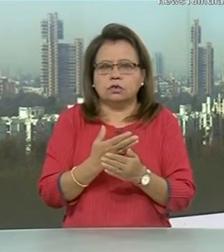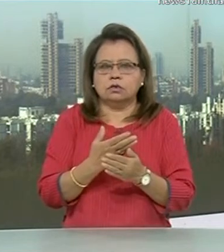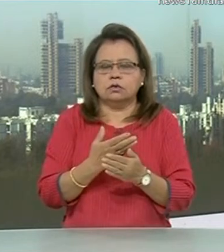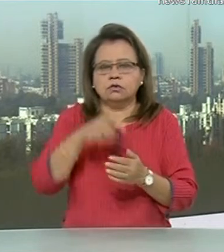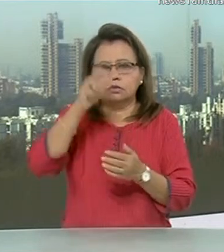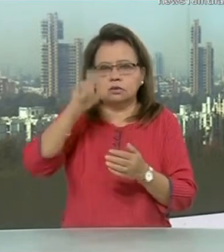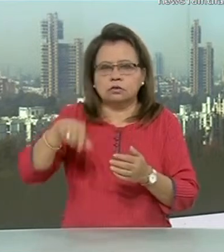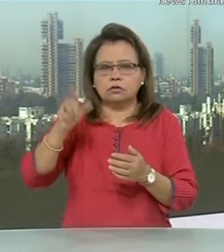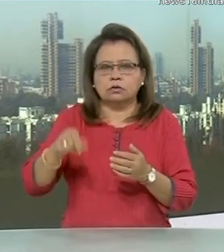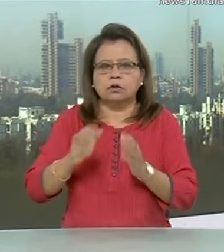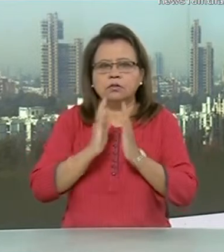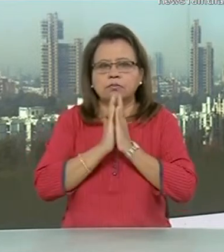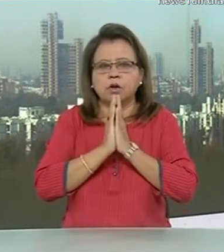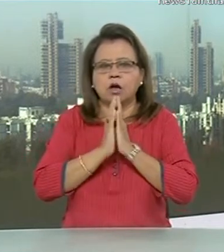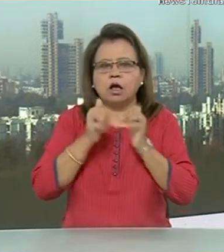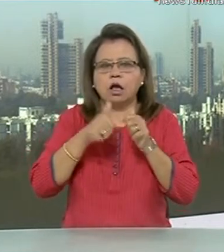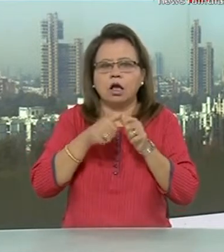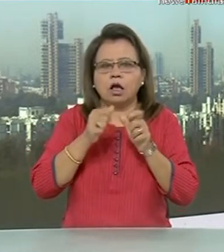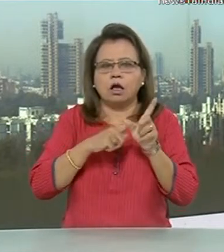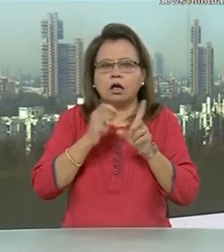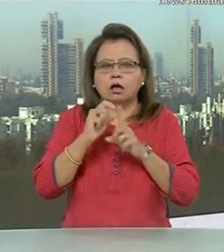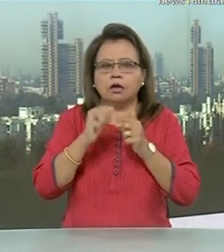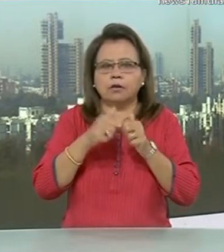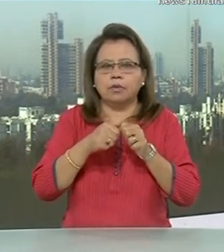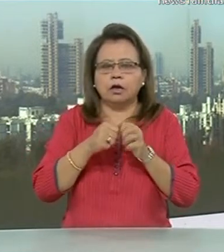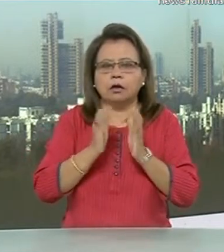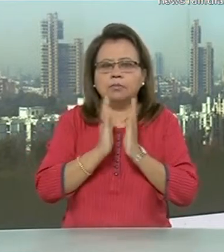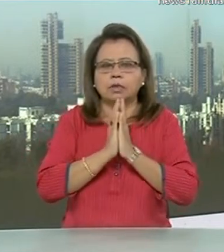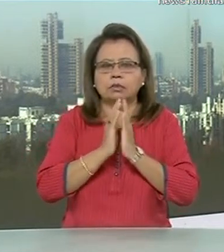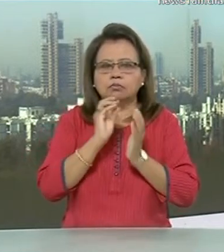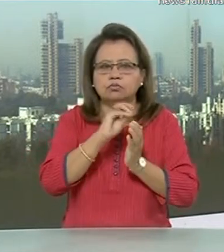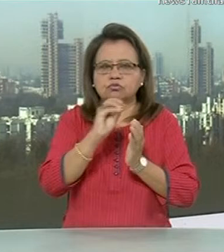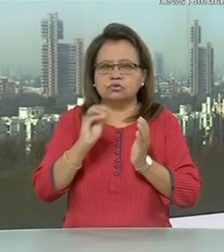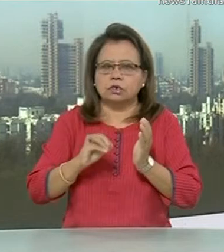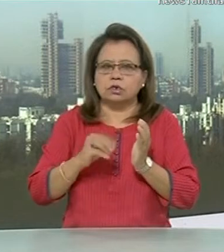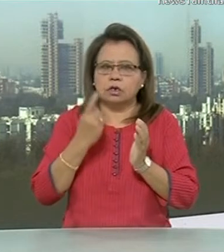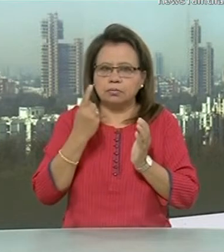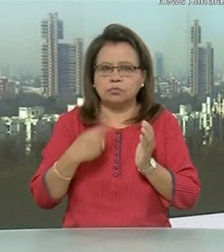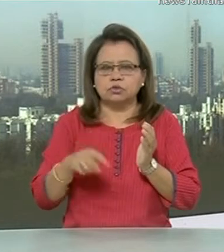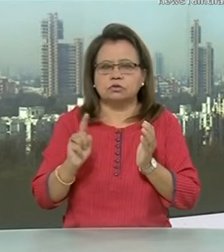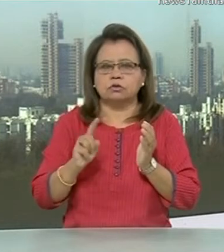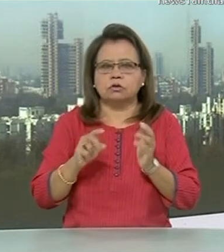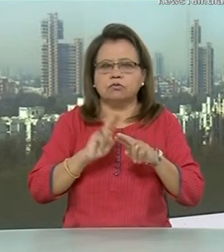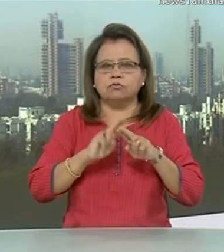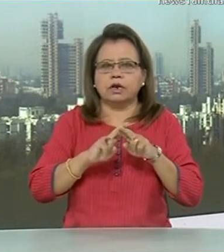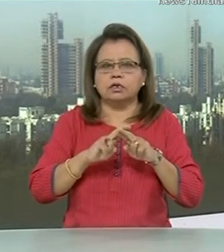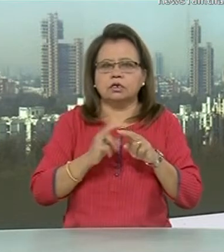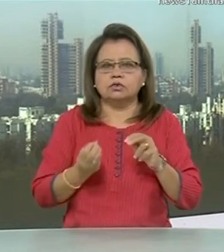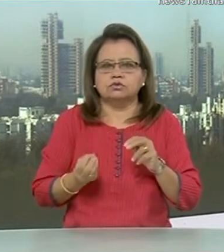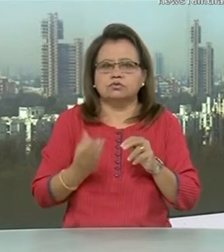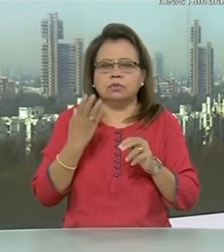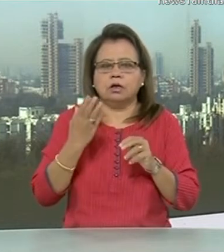श्रद्धालुओं को भगवान अयप्पा मंदिर में पूजा-अर्चना करने की अनुमति मिल गई